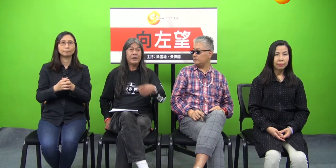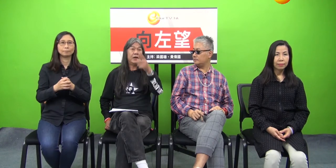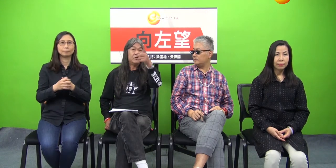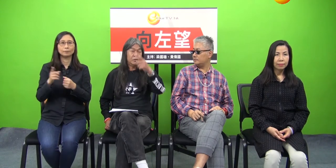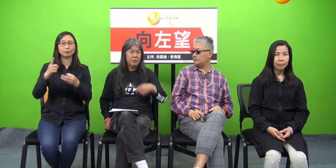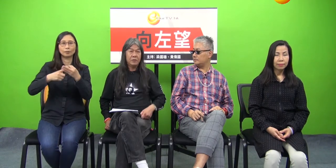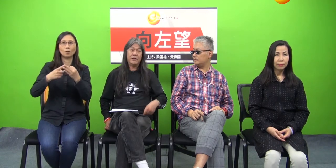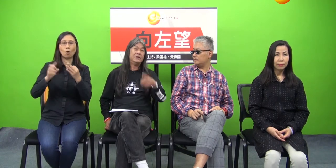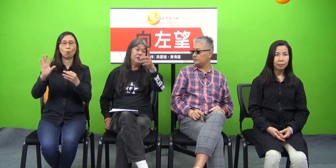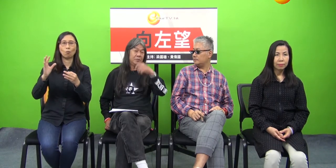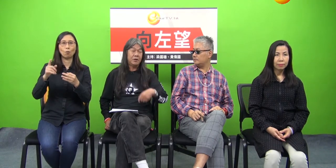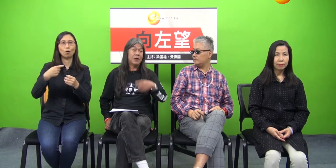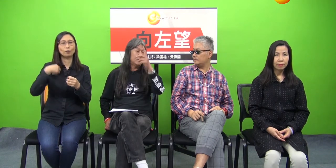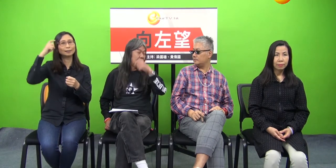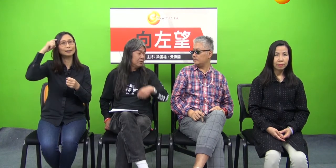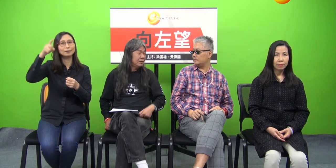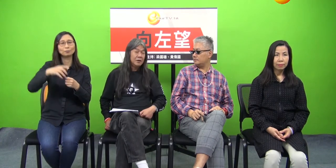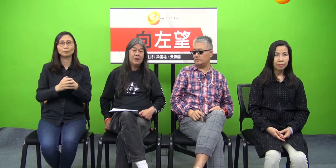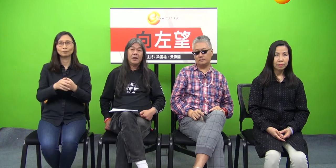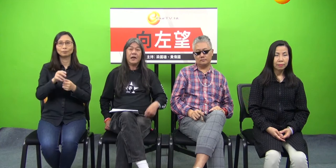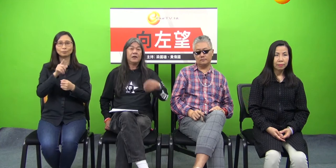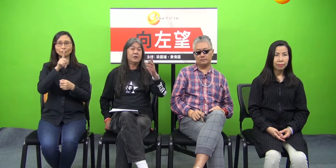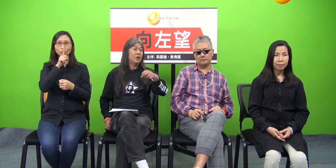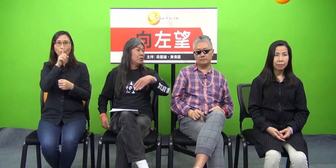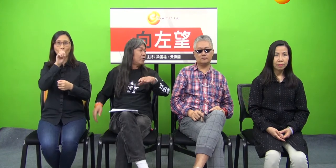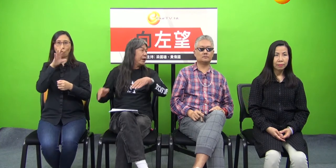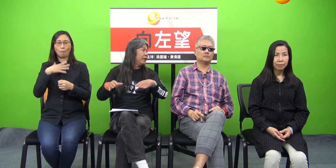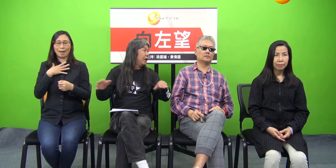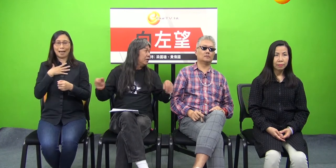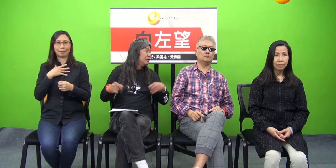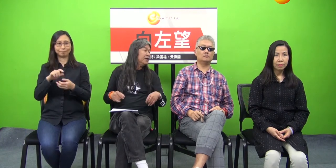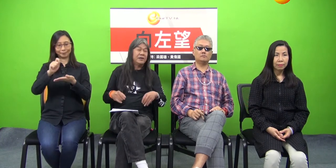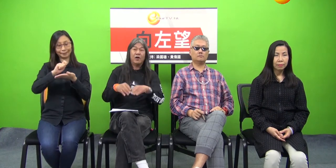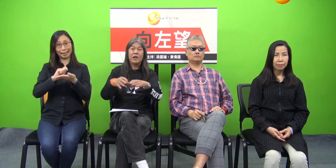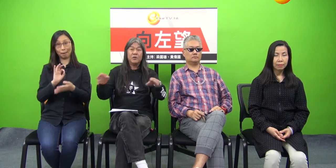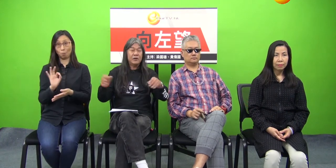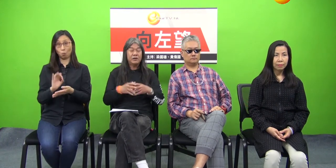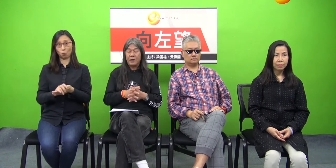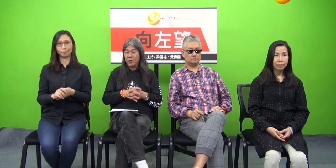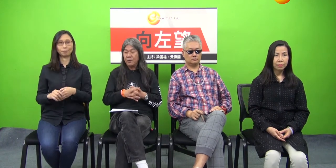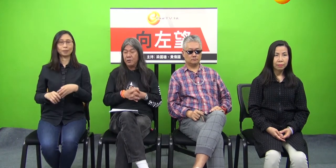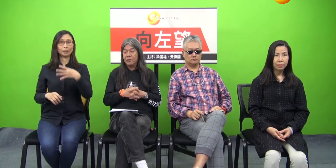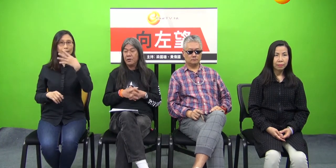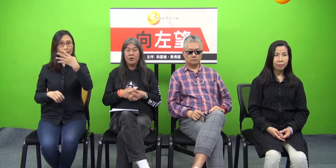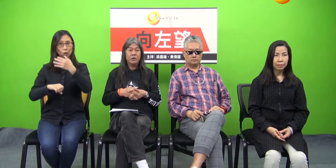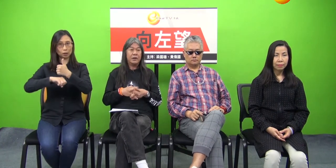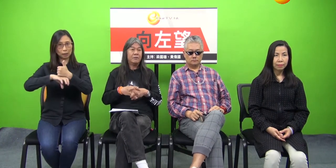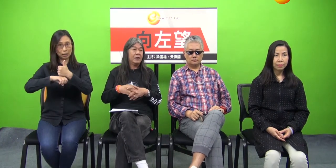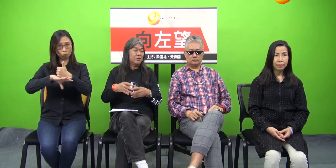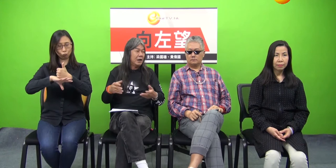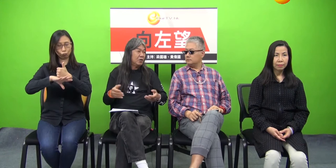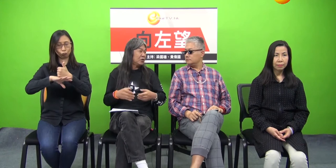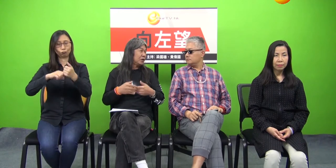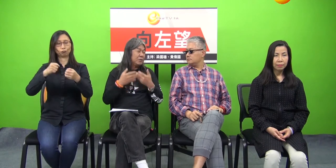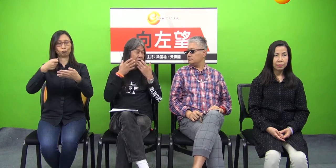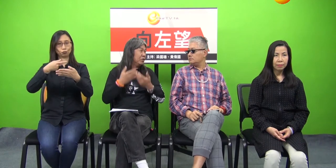黃振文聽住，我知你知，不過你唔敢講。一路都冇寫嘅喎。四項基本。原則因為共